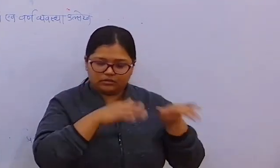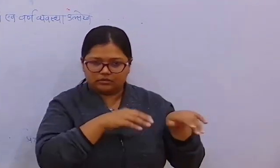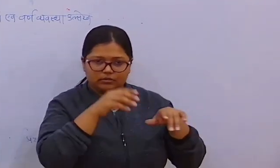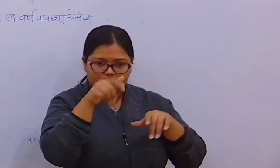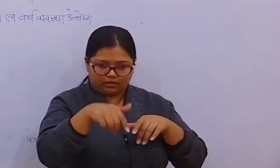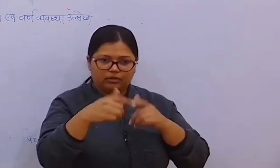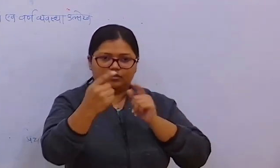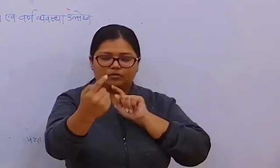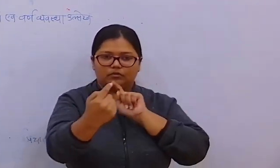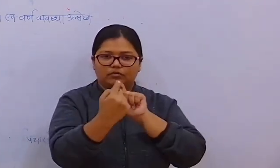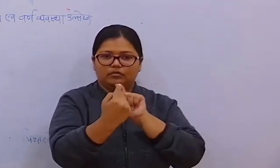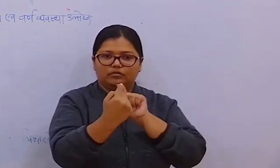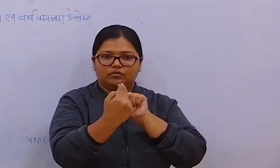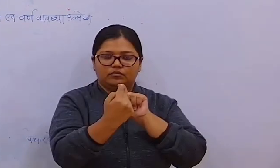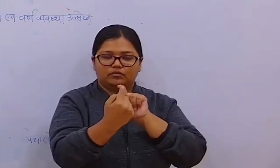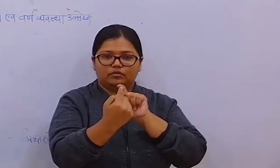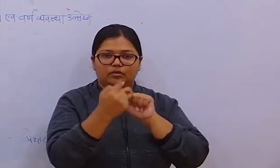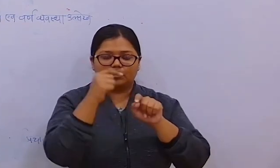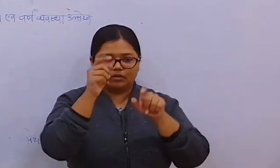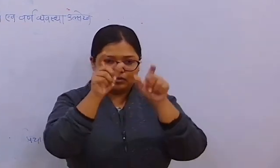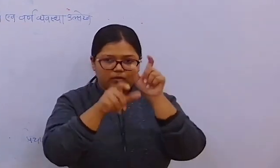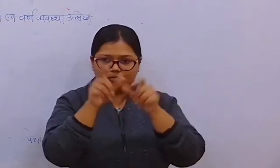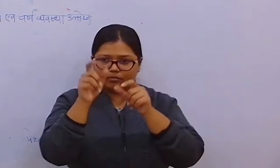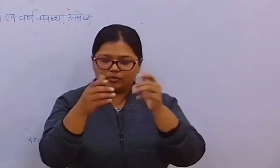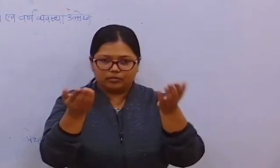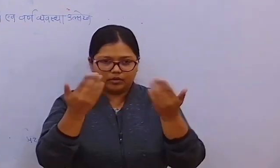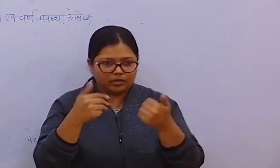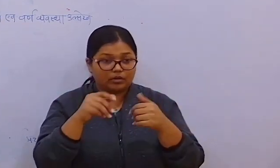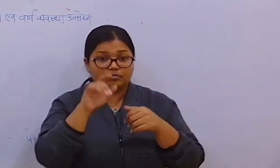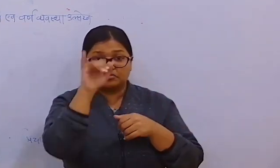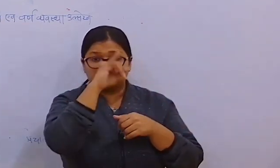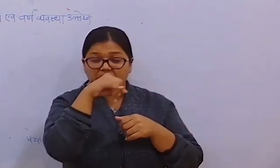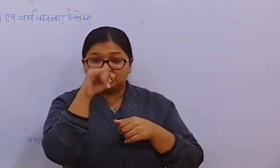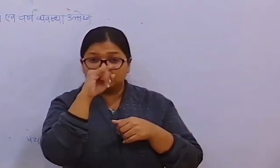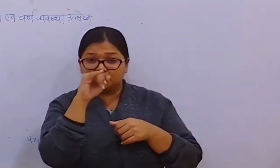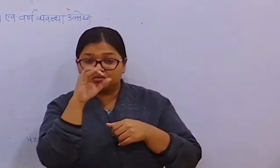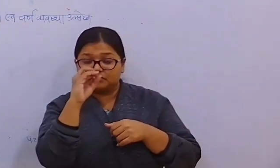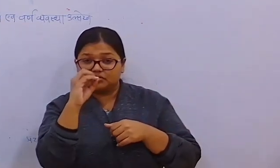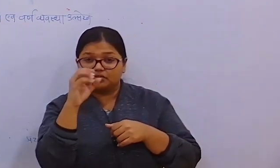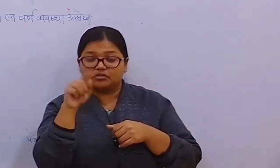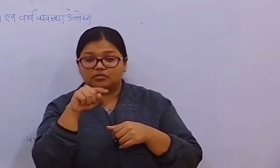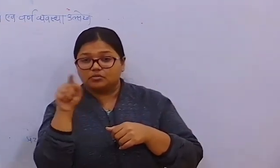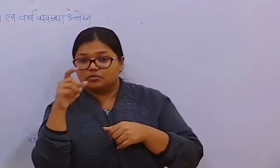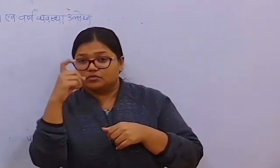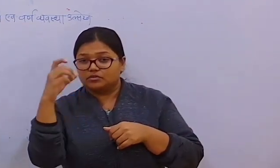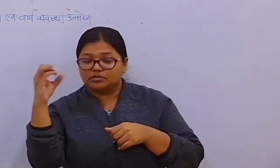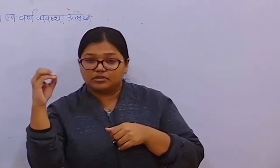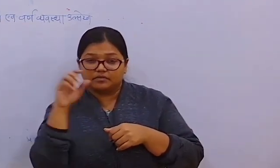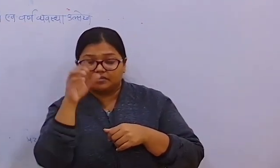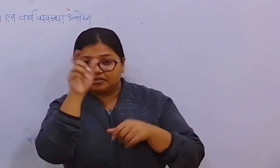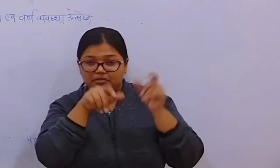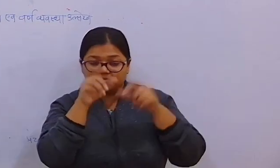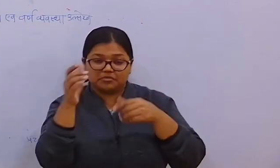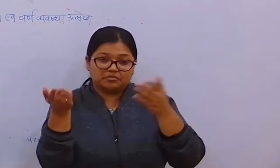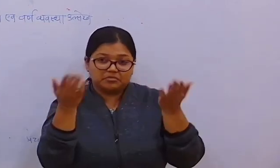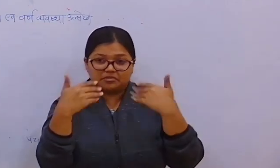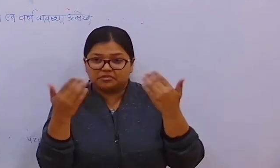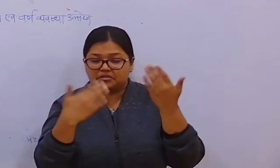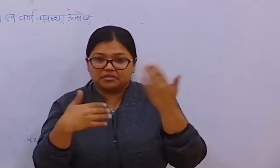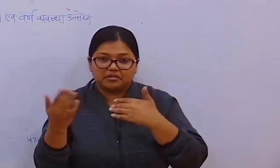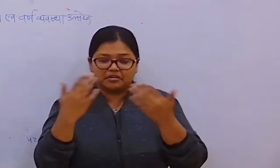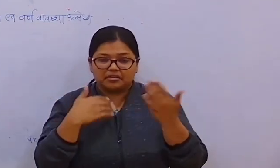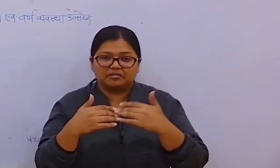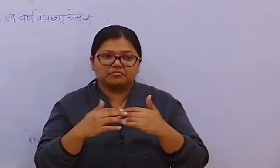भी अटेंडेंस नहीं है ना। तो आप अपने जितने भी आस पास भाई बंधु, जितने भी आपके फ्रेंड सर्कल में हैं